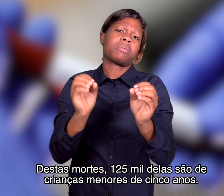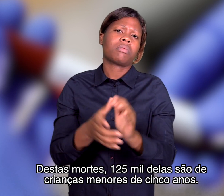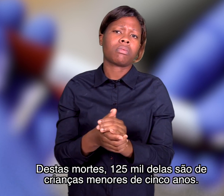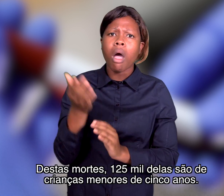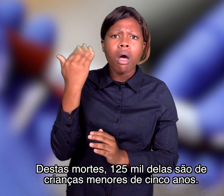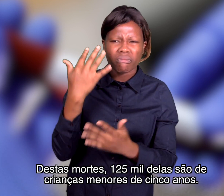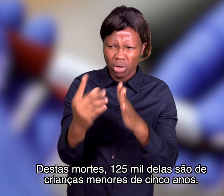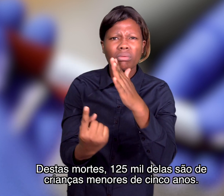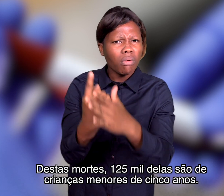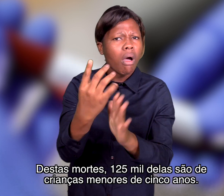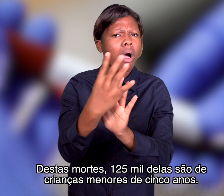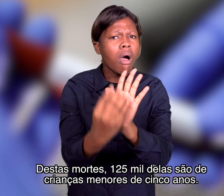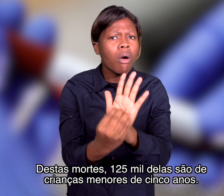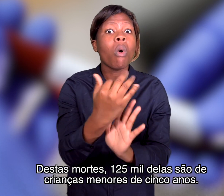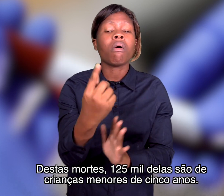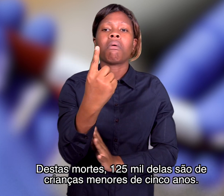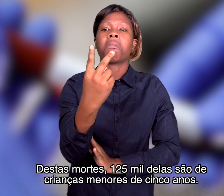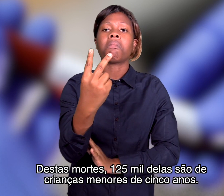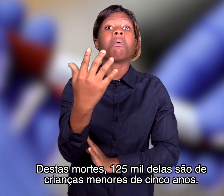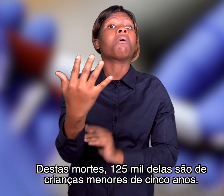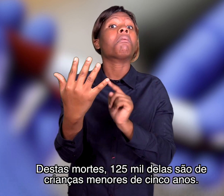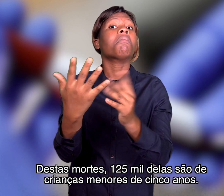mil delas são de crianças menores de 5 anos.